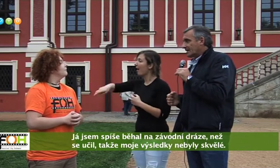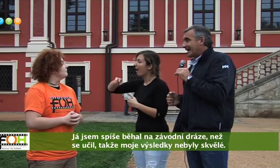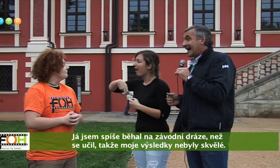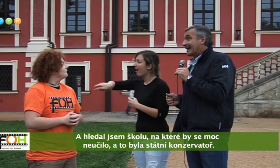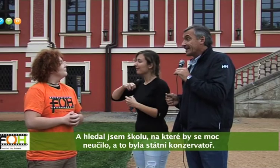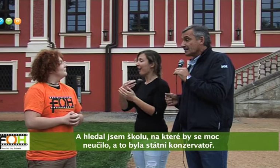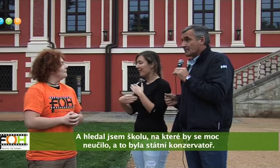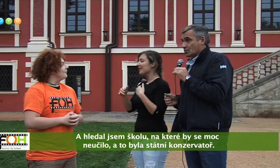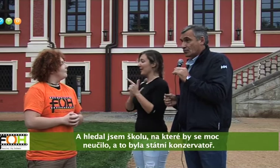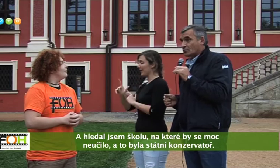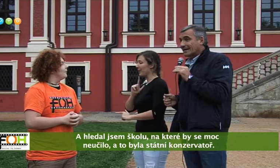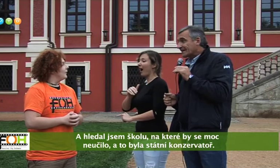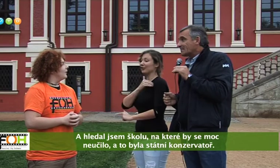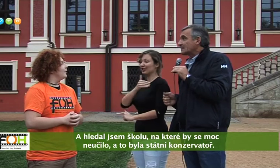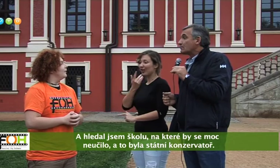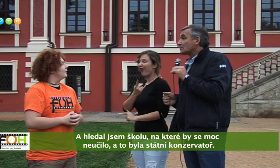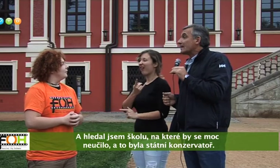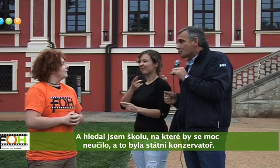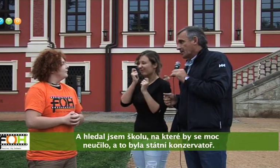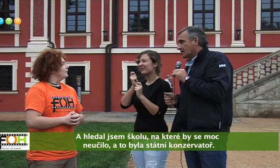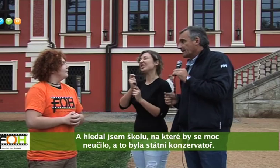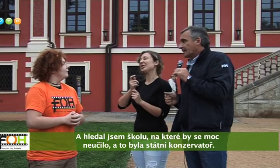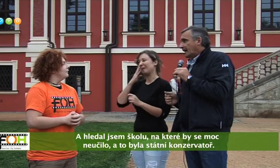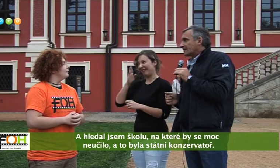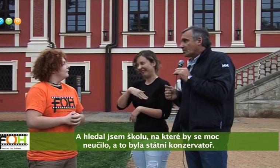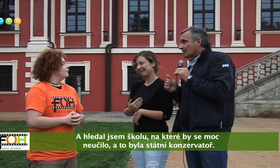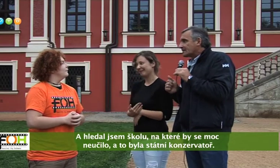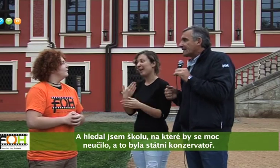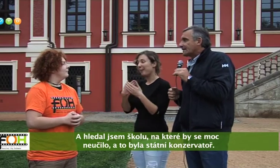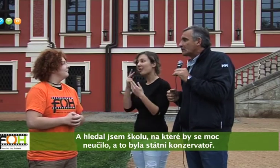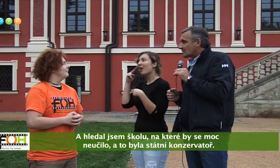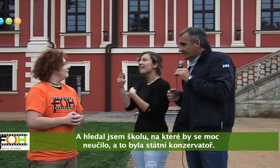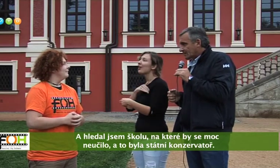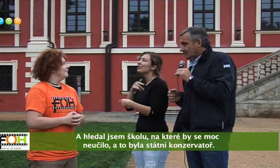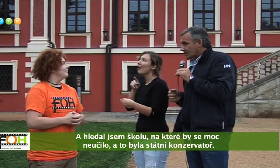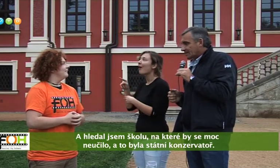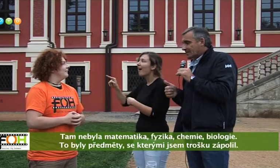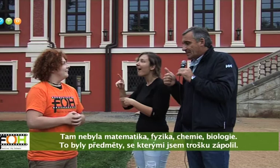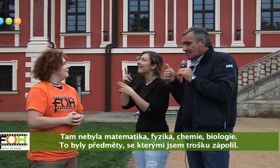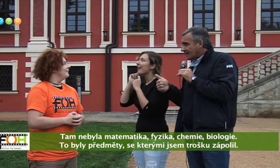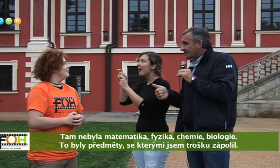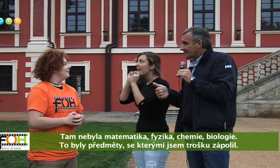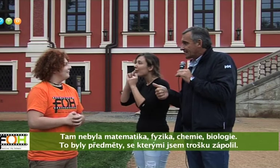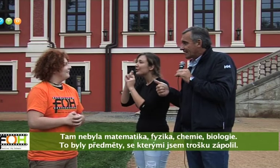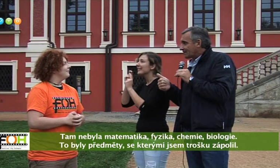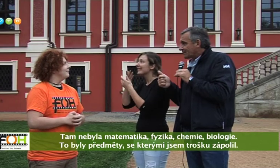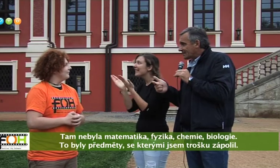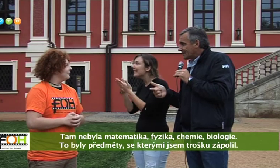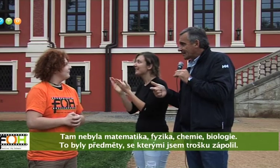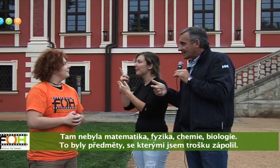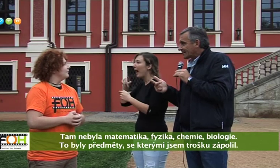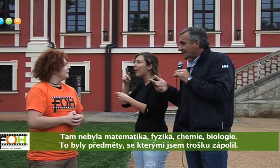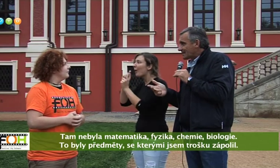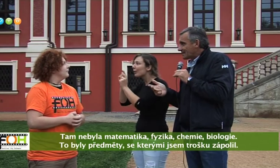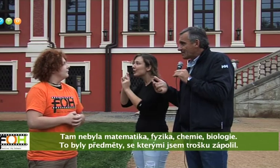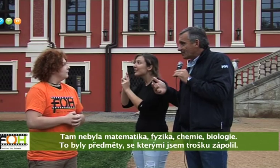skvělé a hledal jsem školu, na které by se moc neučilo. A to byla státní konzervatoř. Tam nebyla matematika,